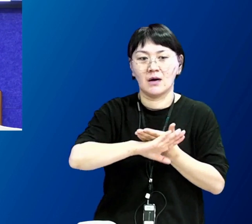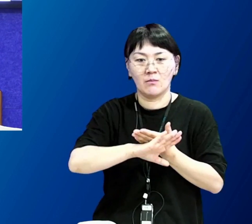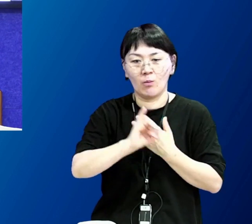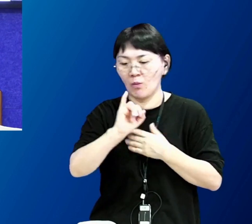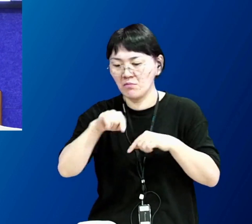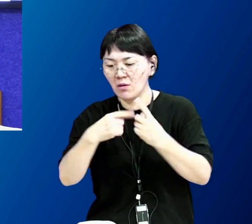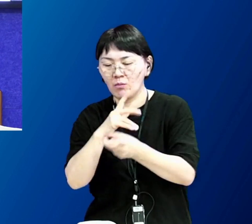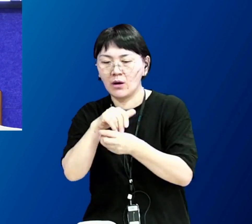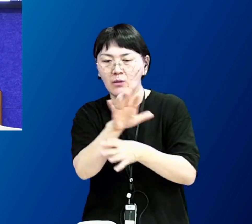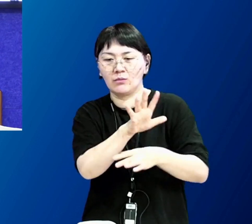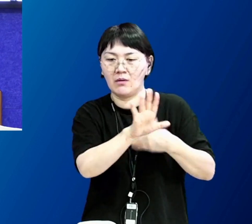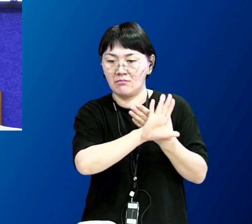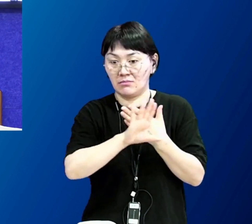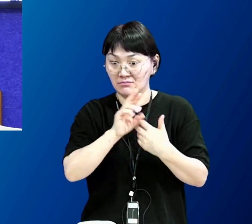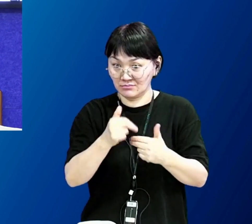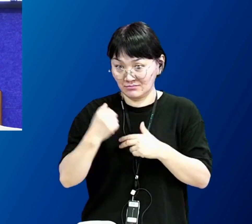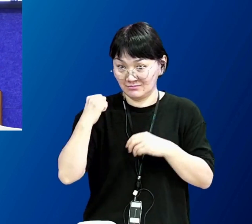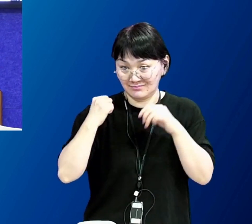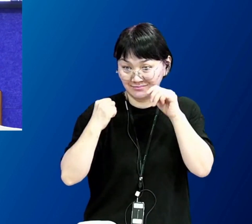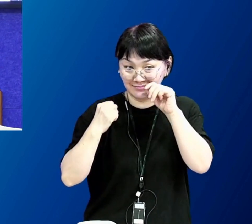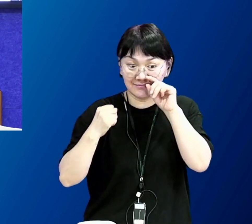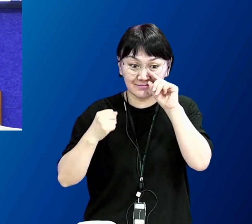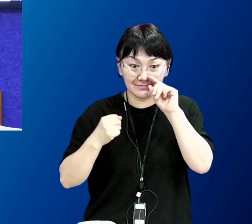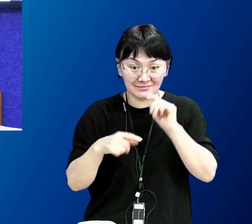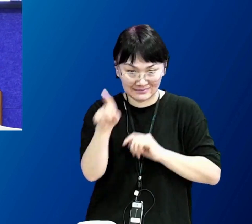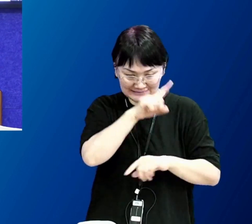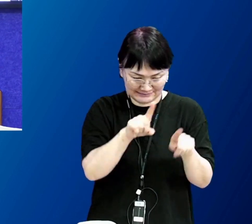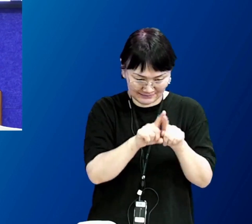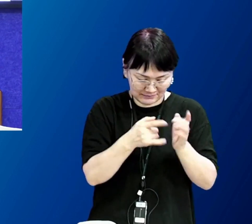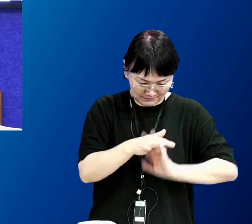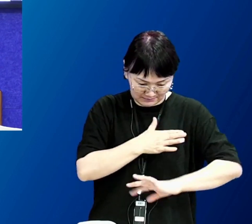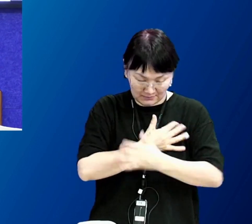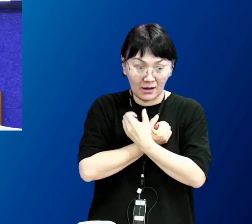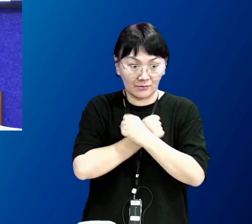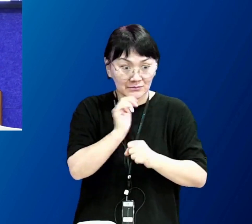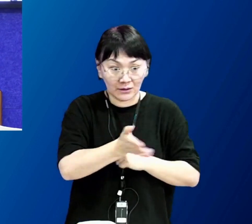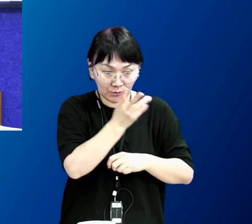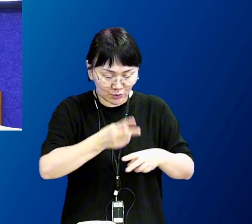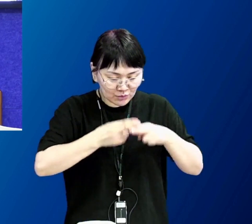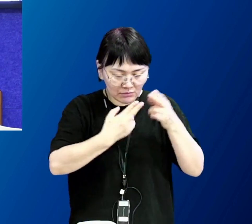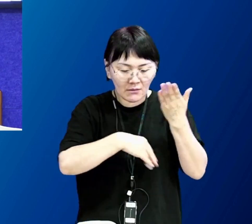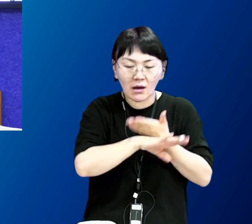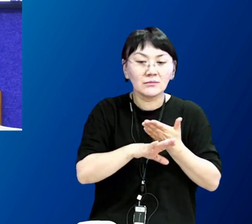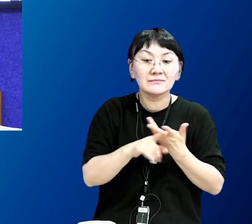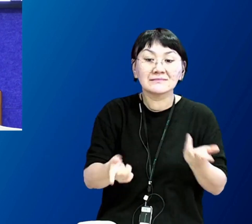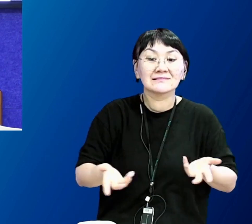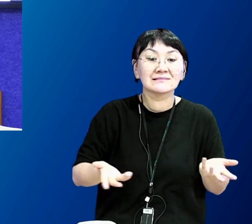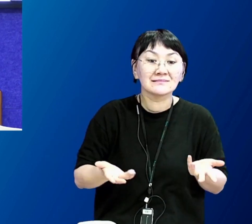үү? За. Аурлыг авсан үнийгч тэр хамгаалдаг зүйл нь юу бол?